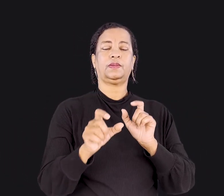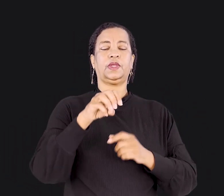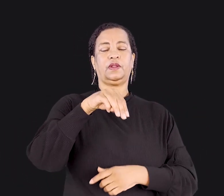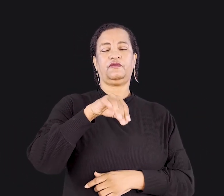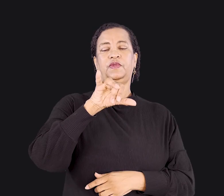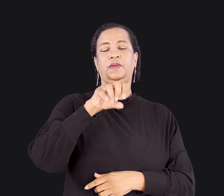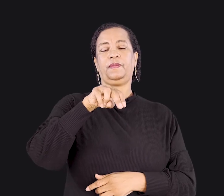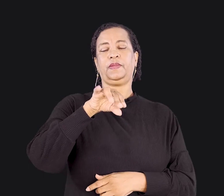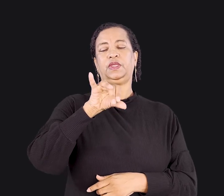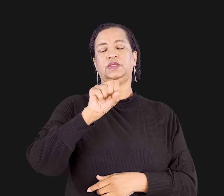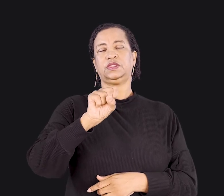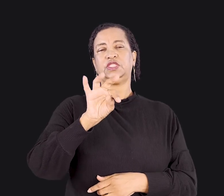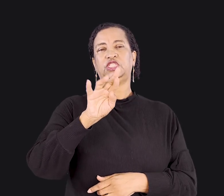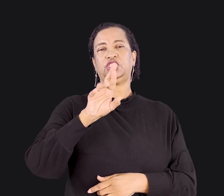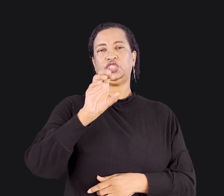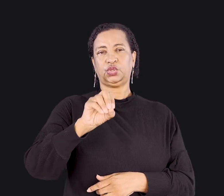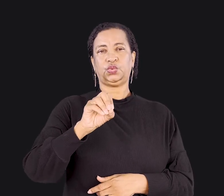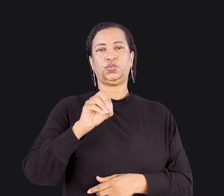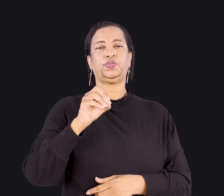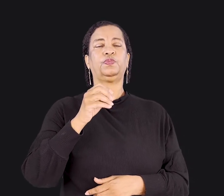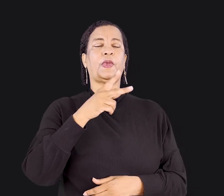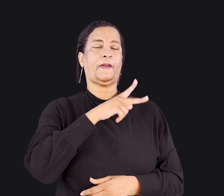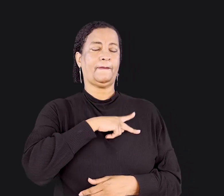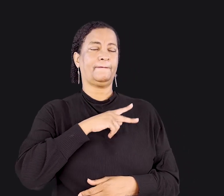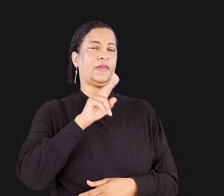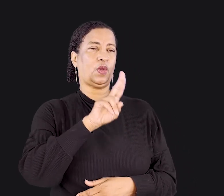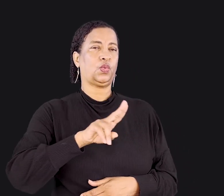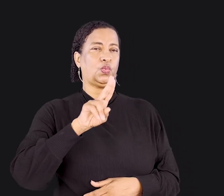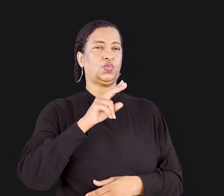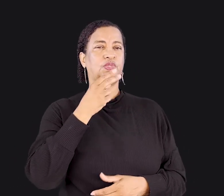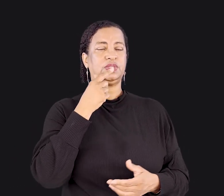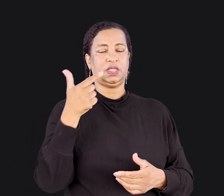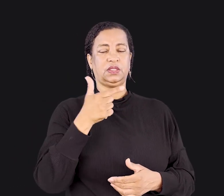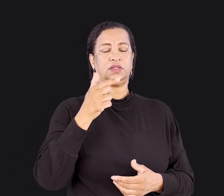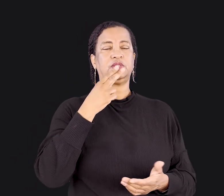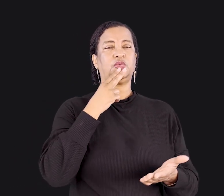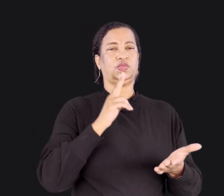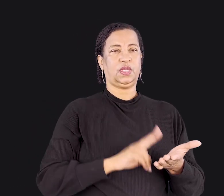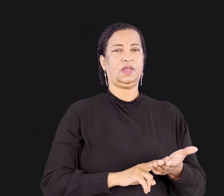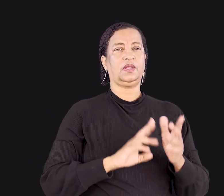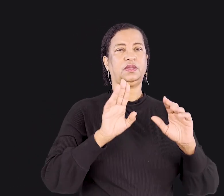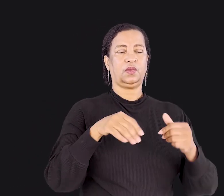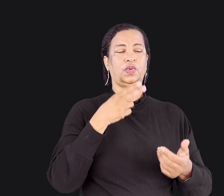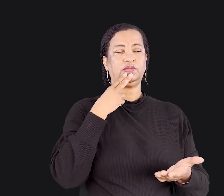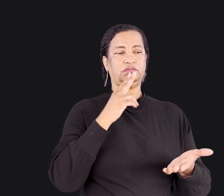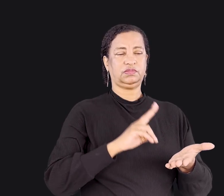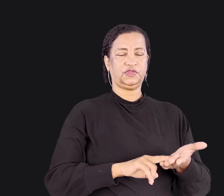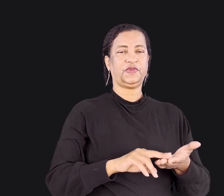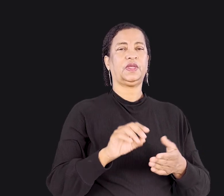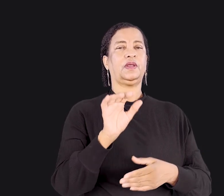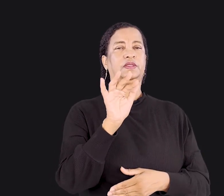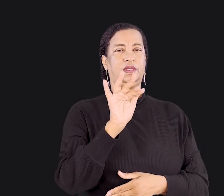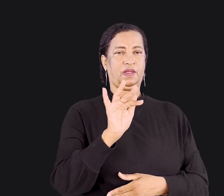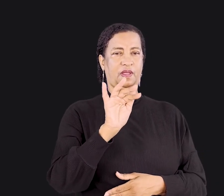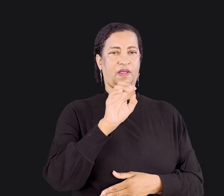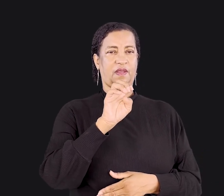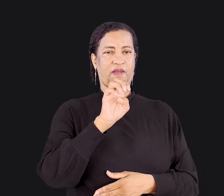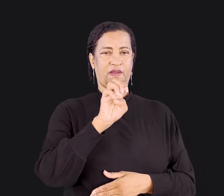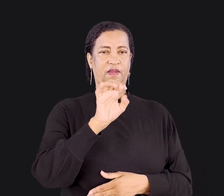ministro usada por Paulo na segunda carta aos Coríntios. Quando escreveu a carta aos Efésios, Paulo explicou por que devemos ir à igreja